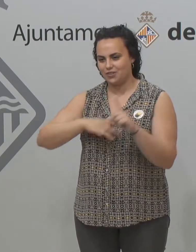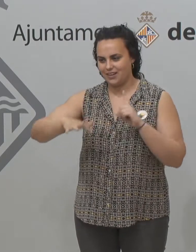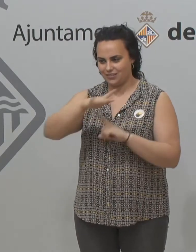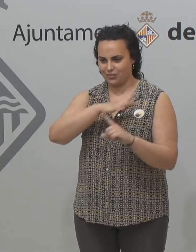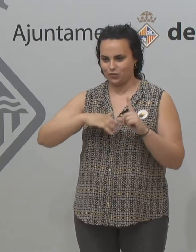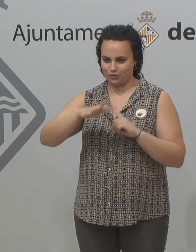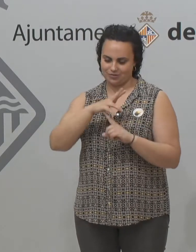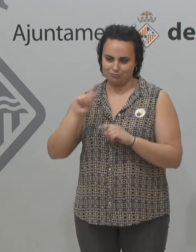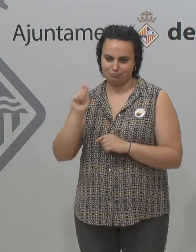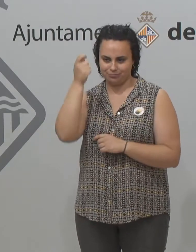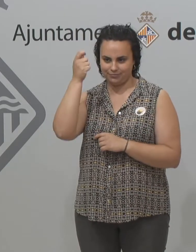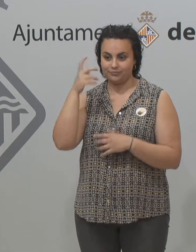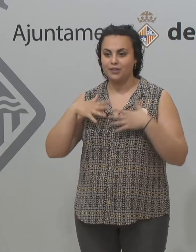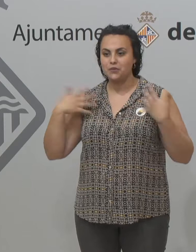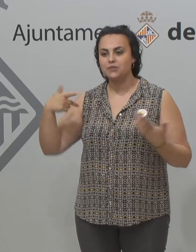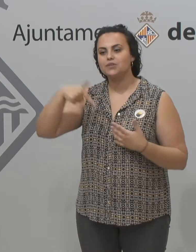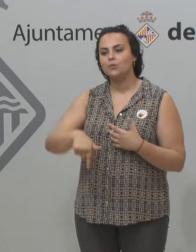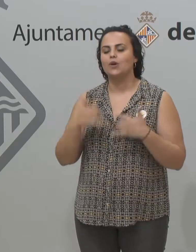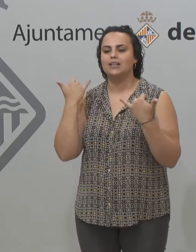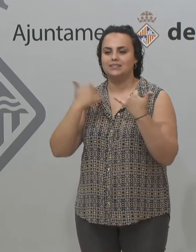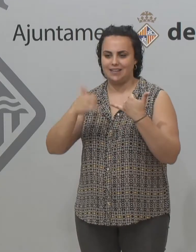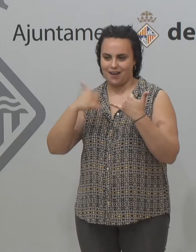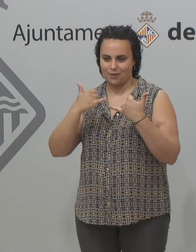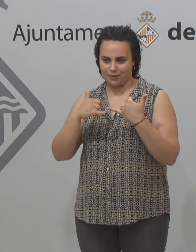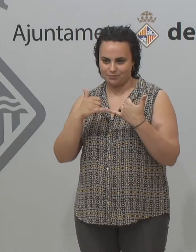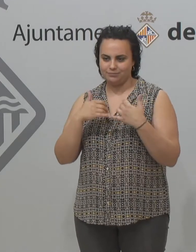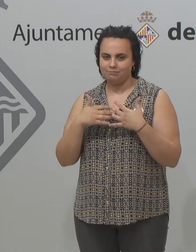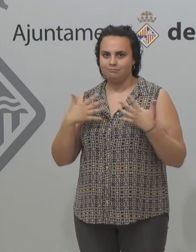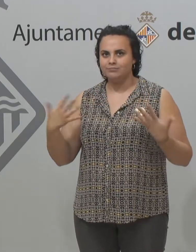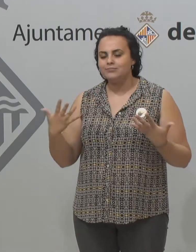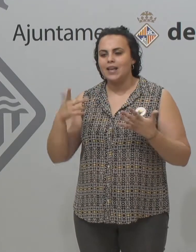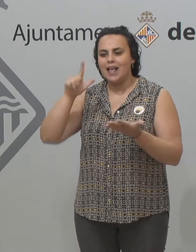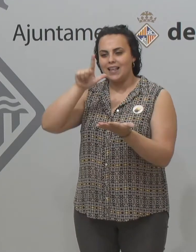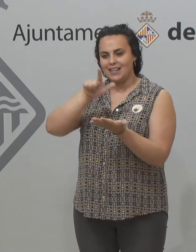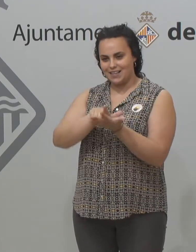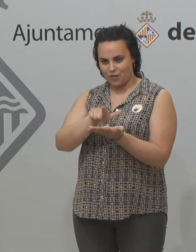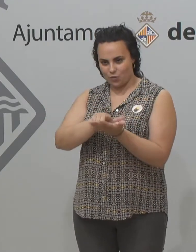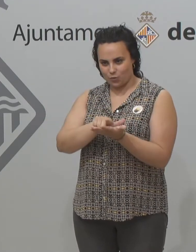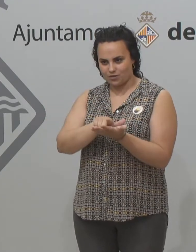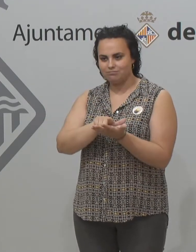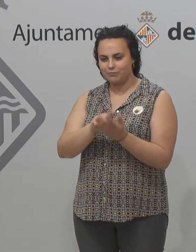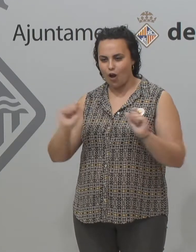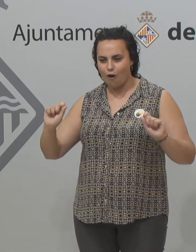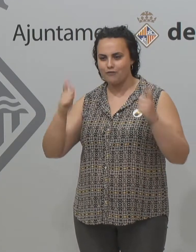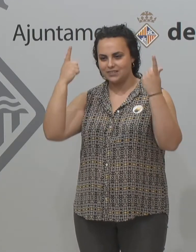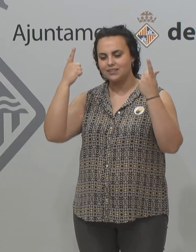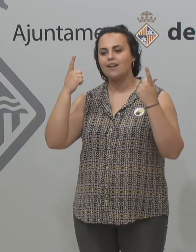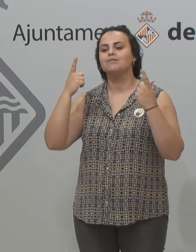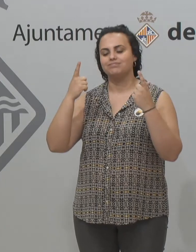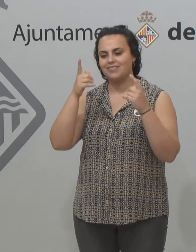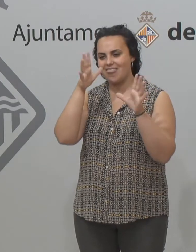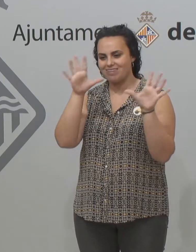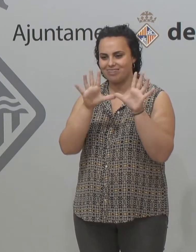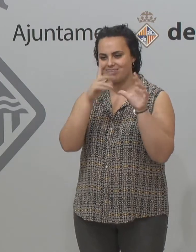Aquesta, per tant, avui el que celebram és una llengua que compleix oficialment 10 anys. I